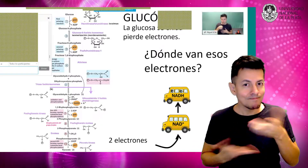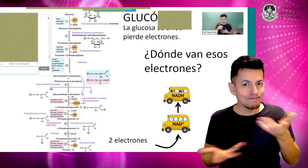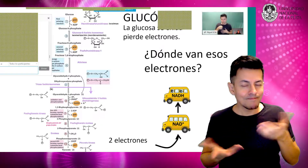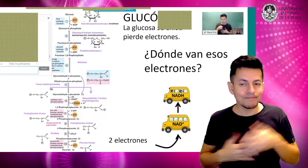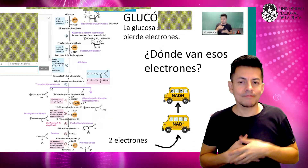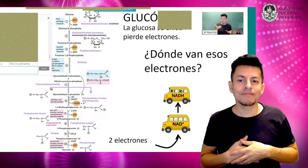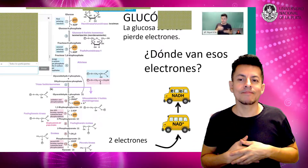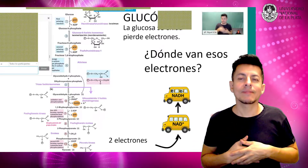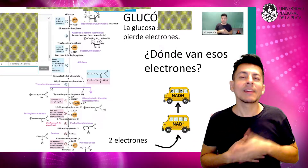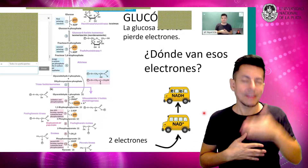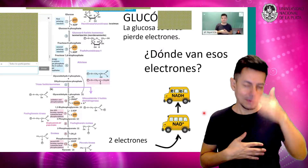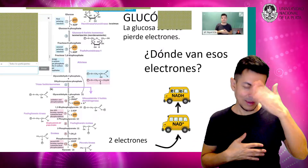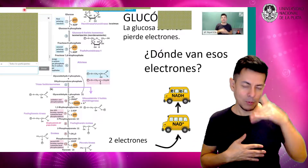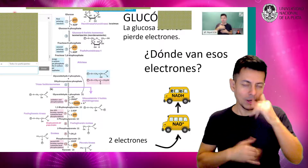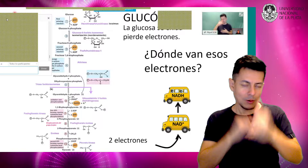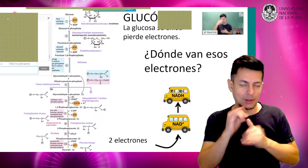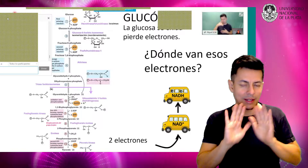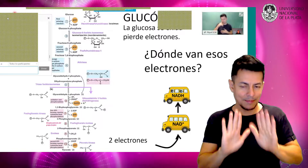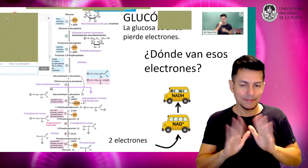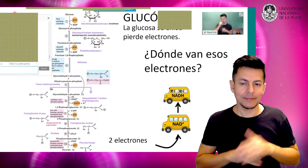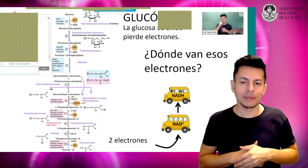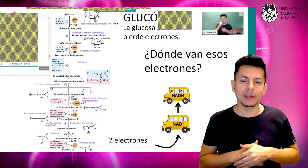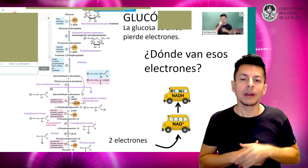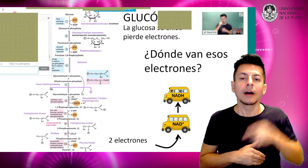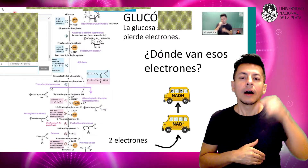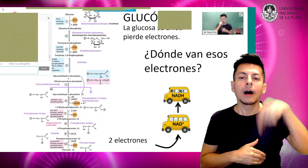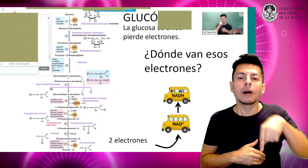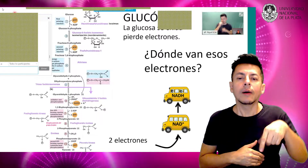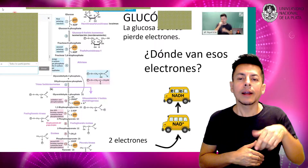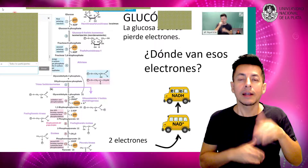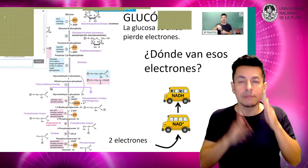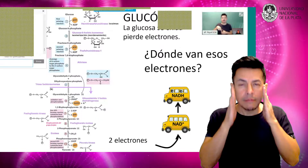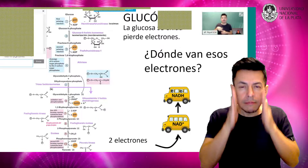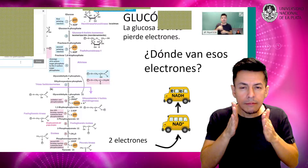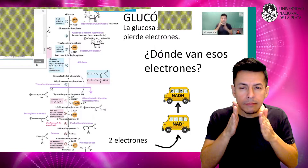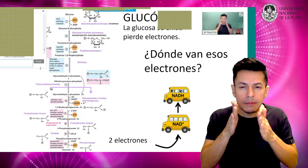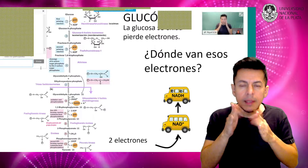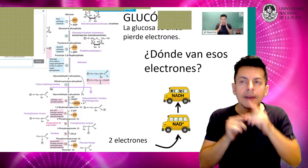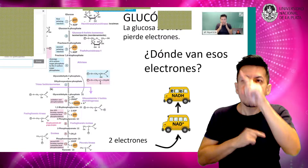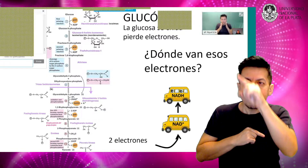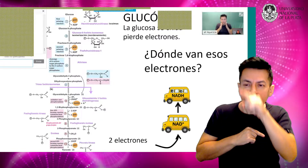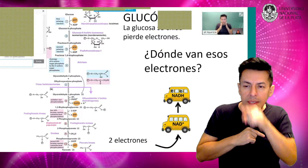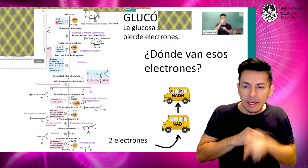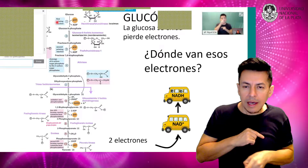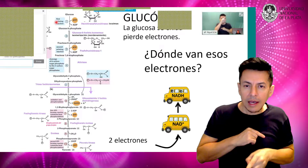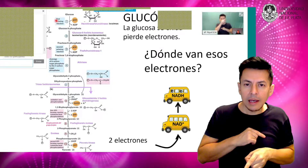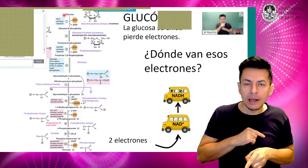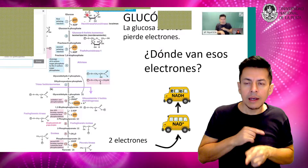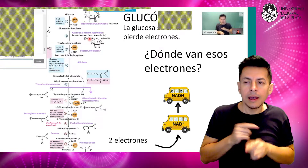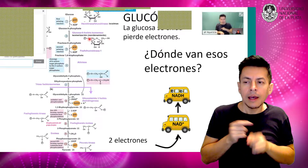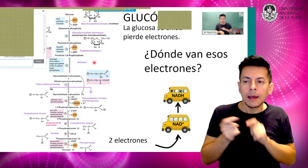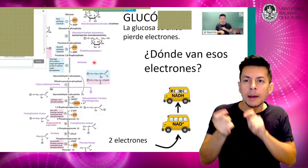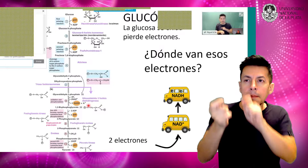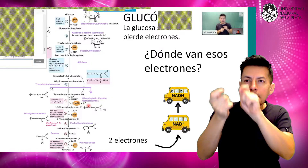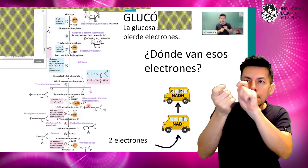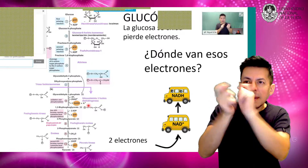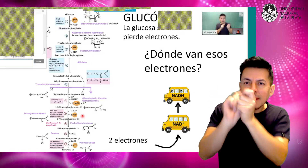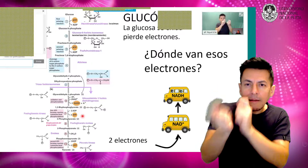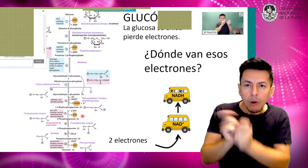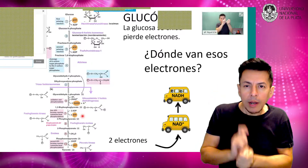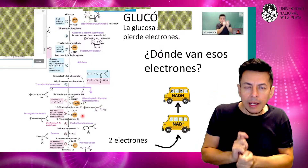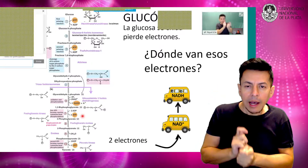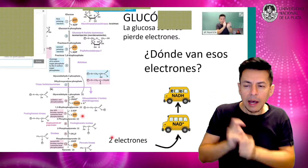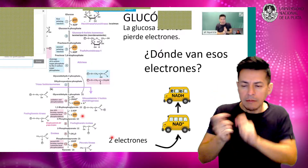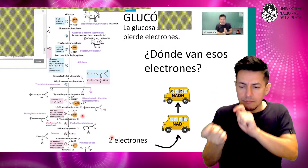Pero eso lo vamos a ver más adelante. Ahora, respecto a la vía metabólica que veo que me preguntan, no tienen que aprenderse